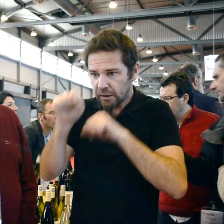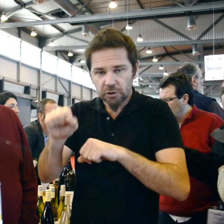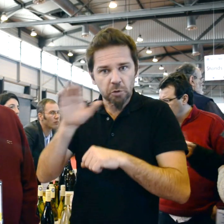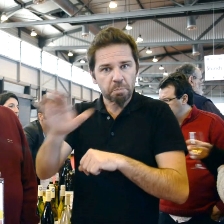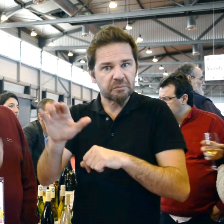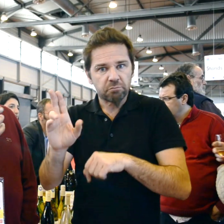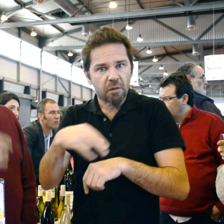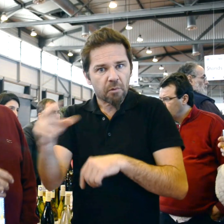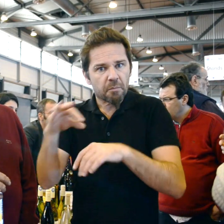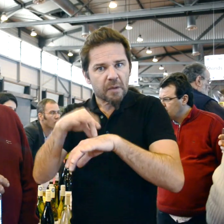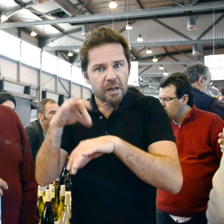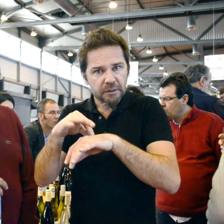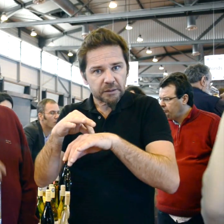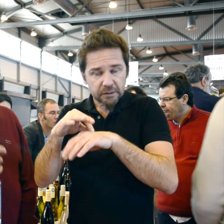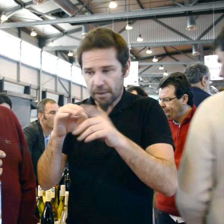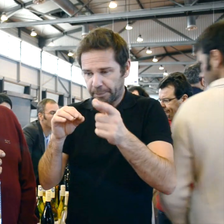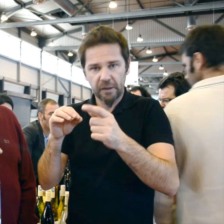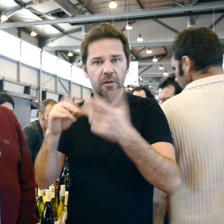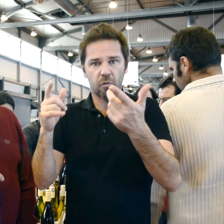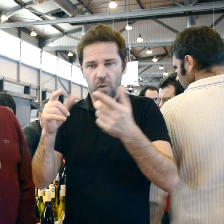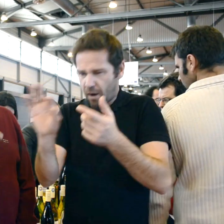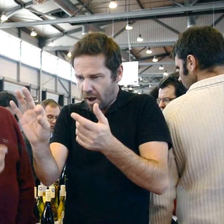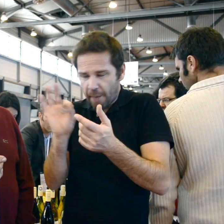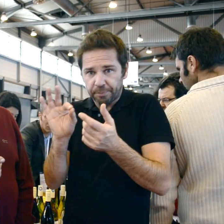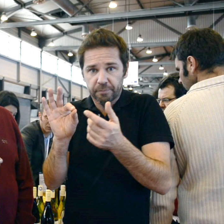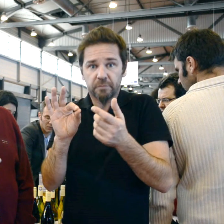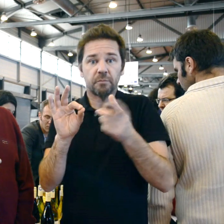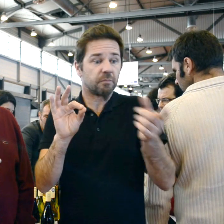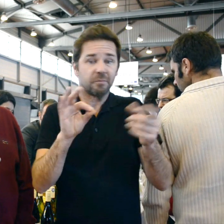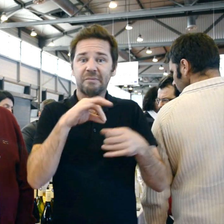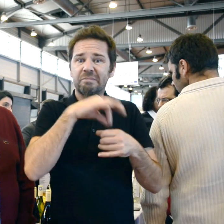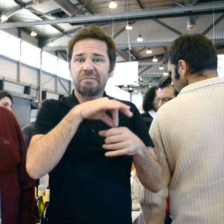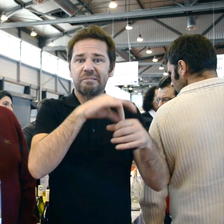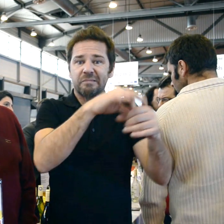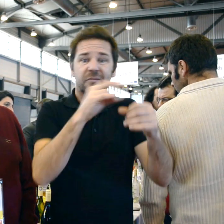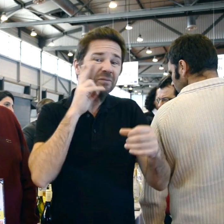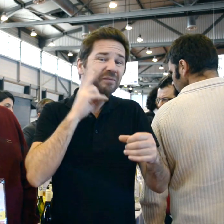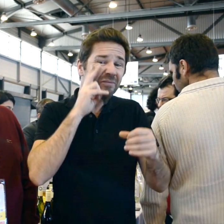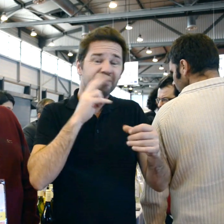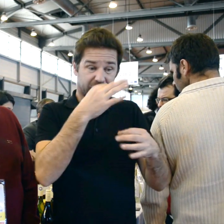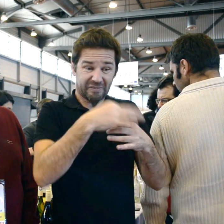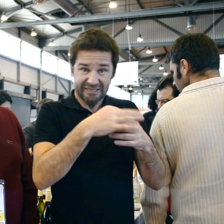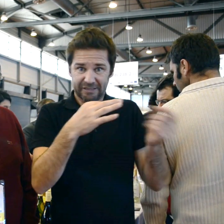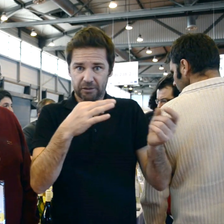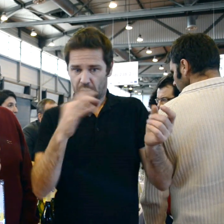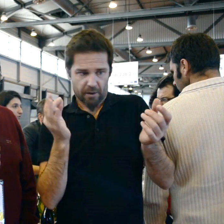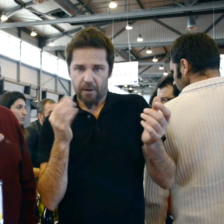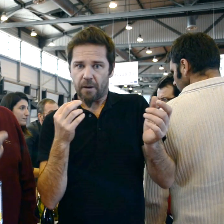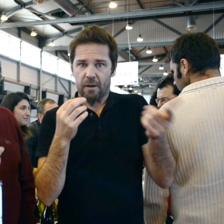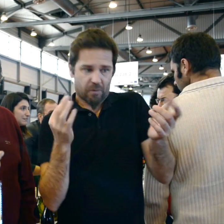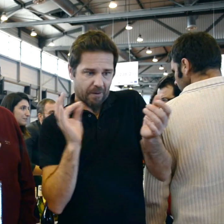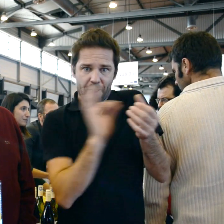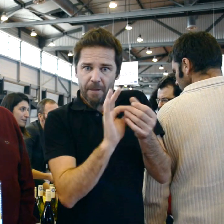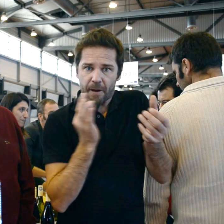aux maladies, de les introduire par croisement dans la lignée des cépages. À partir du moment où vous avez un cépage qui